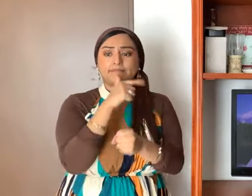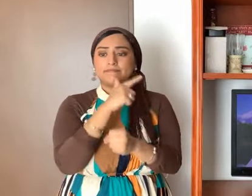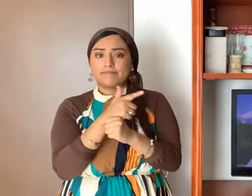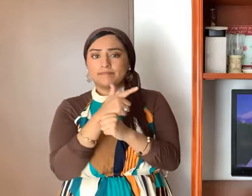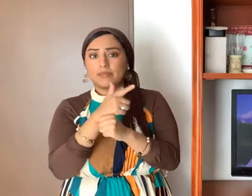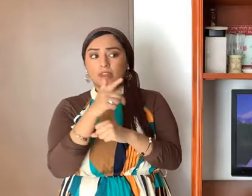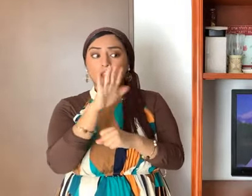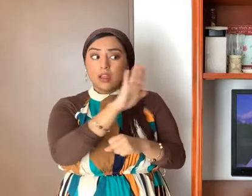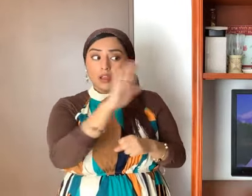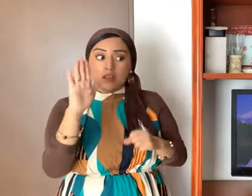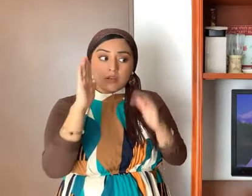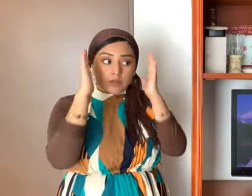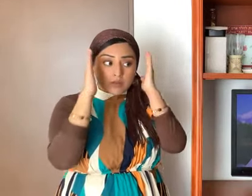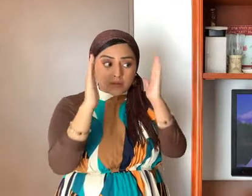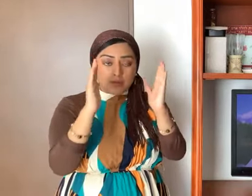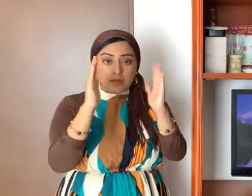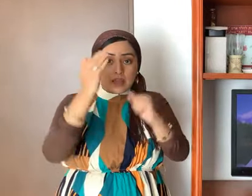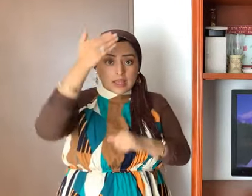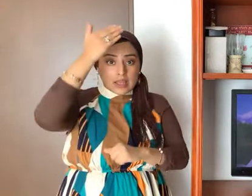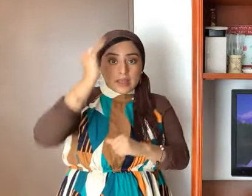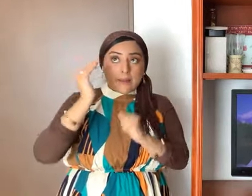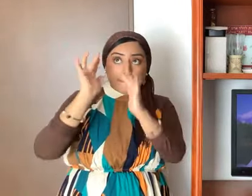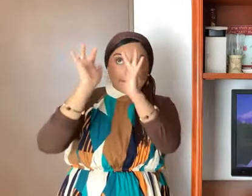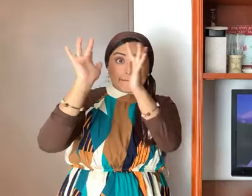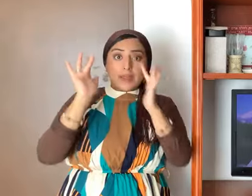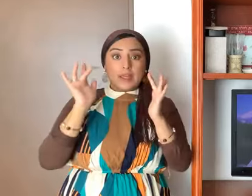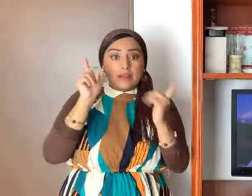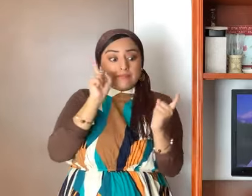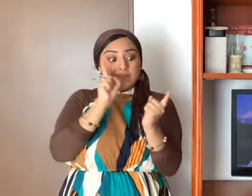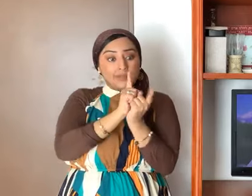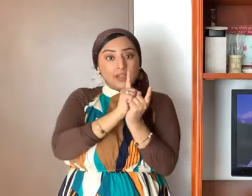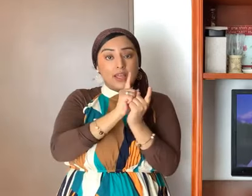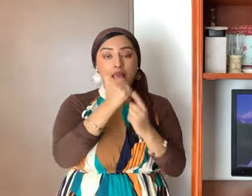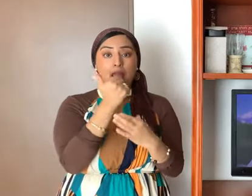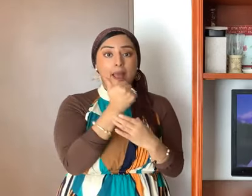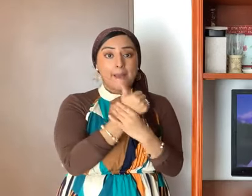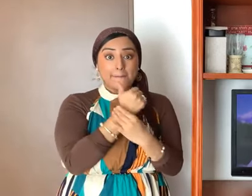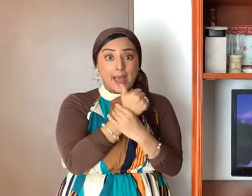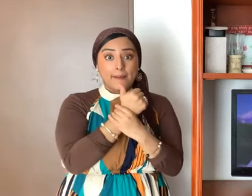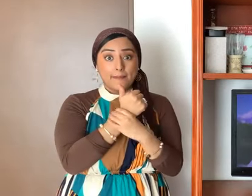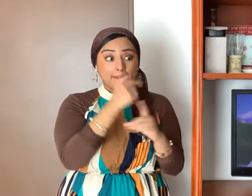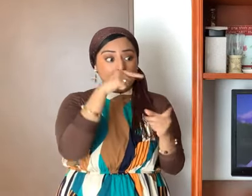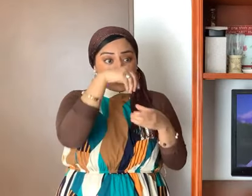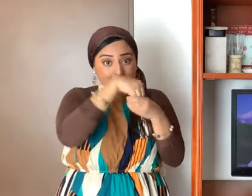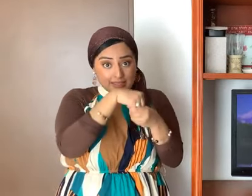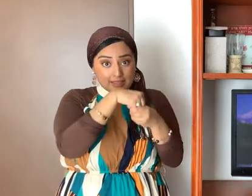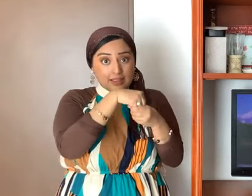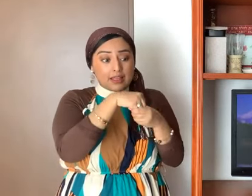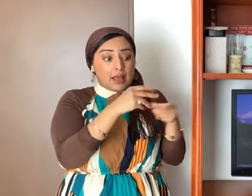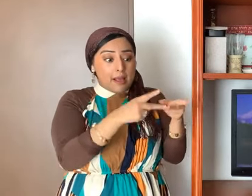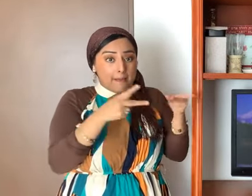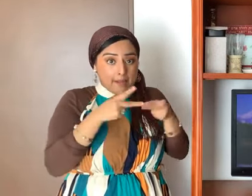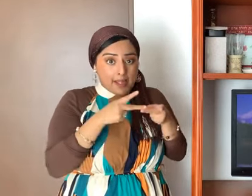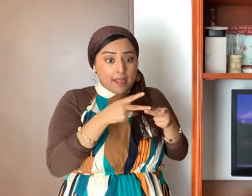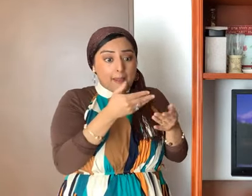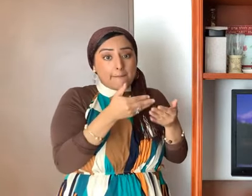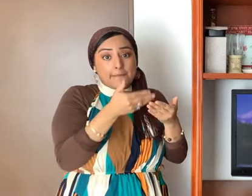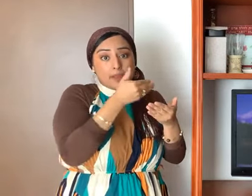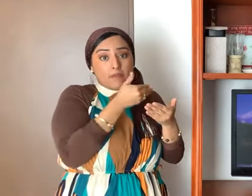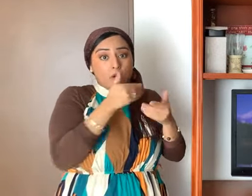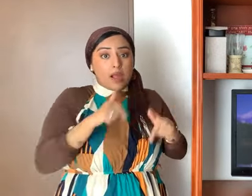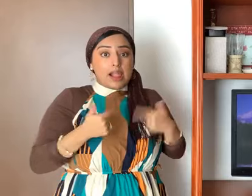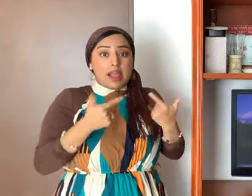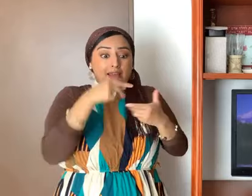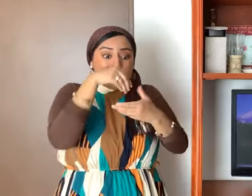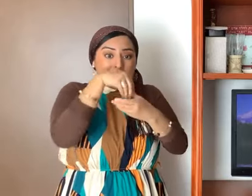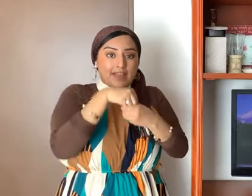padres, oíd, el Elohim del esplendor apareció a nuestro padre Abraham, estando en Mesopotamia, antes que morase en